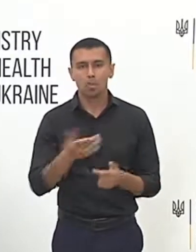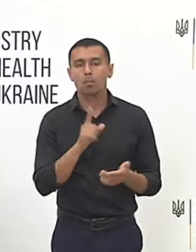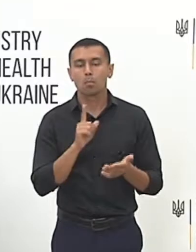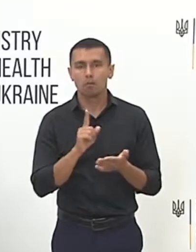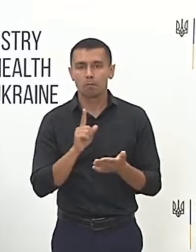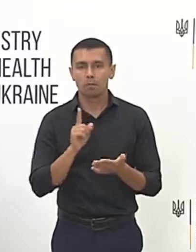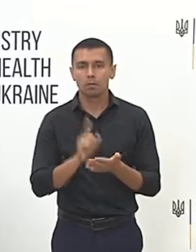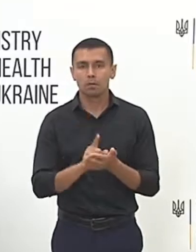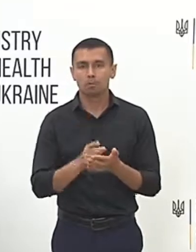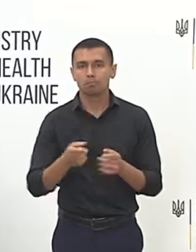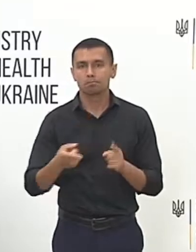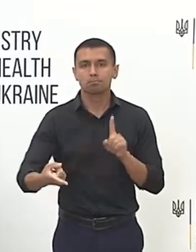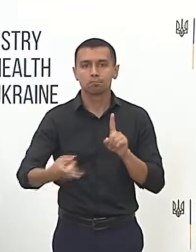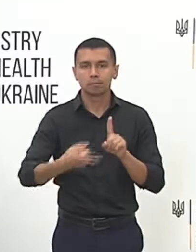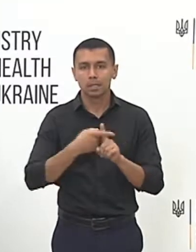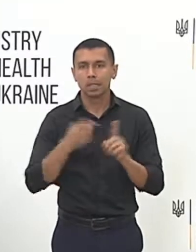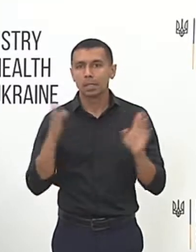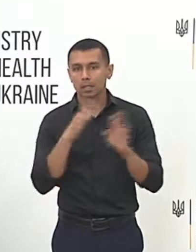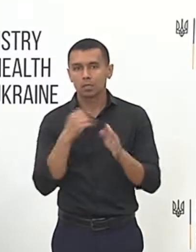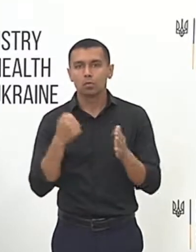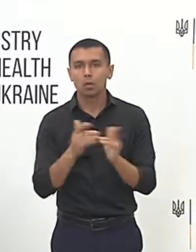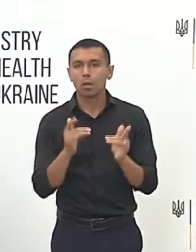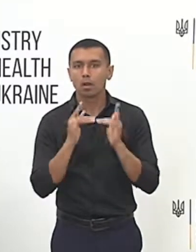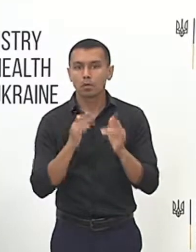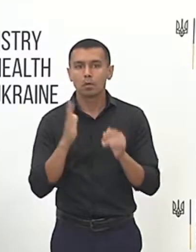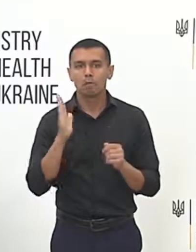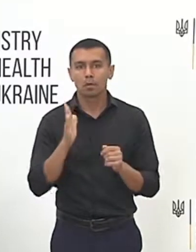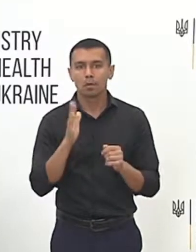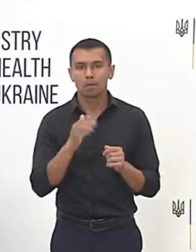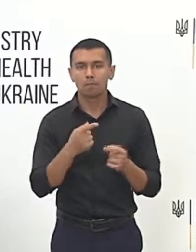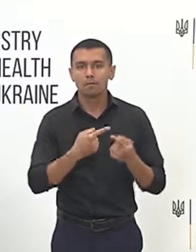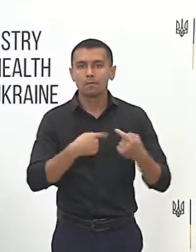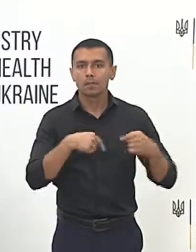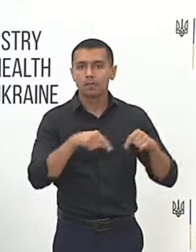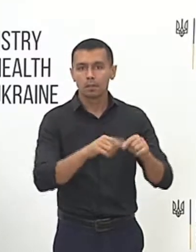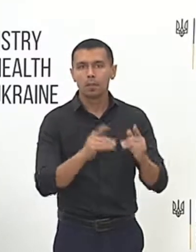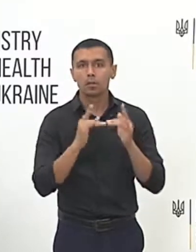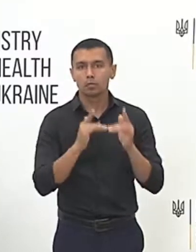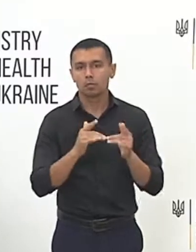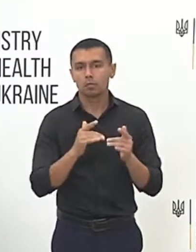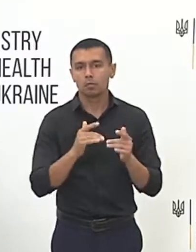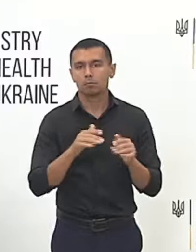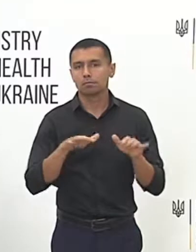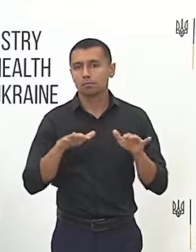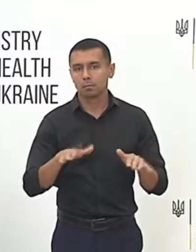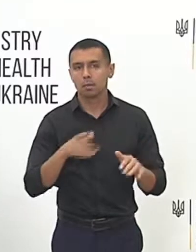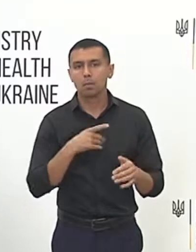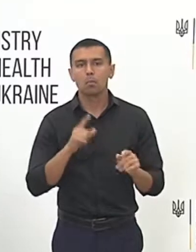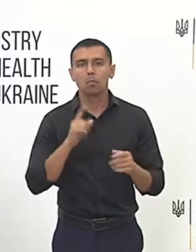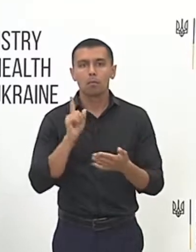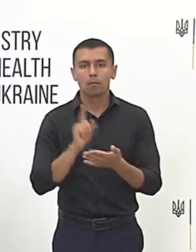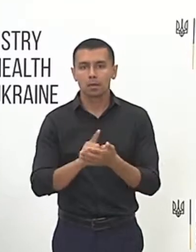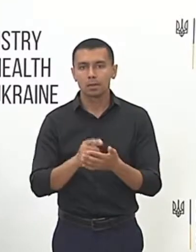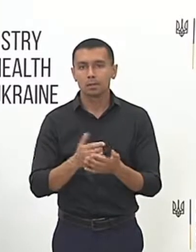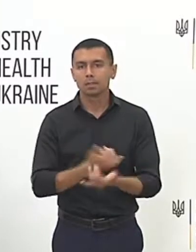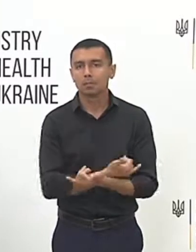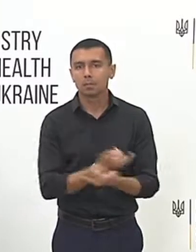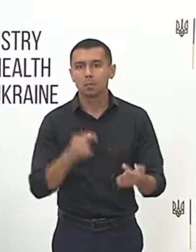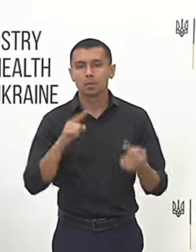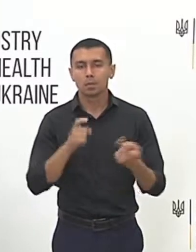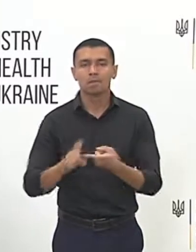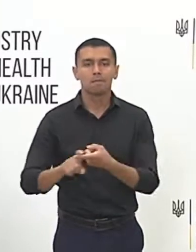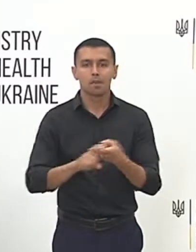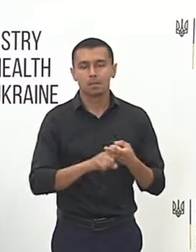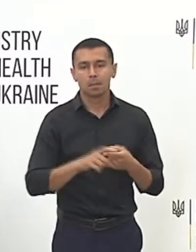підвести кисень до ліжок в відведеного ліжкового фонду, ми повинні забезпечити